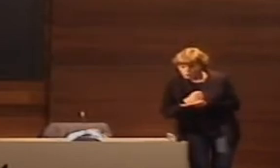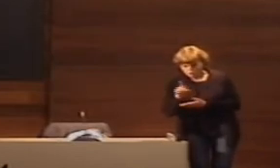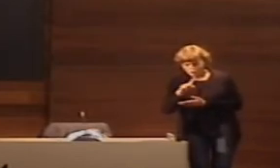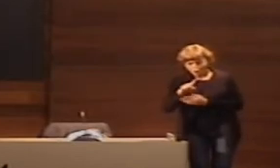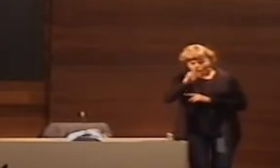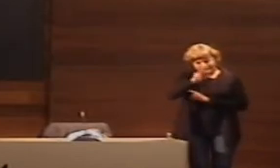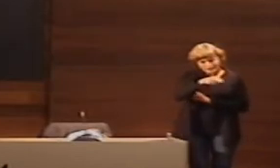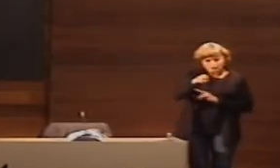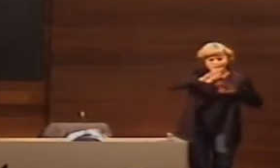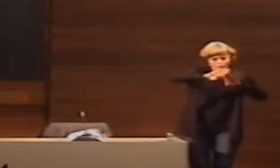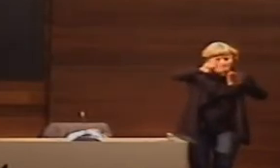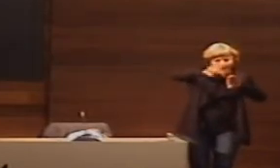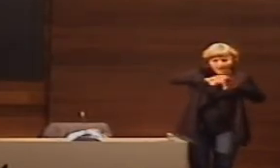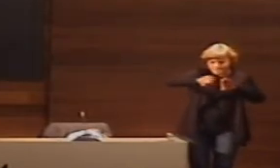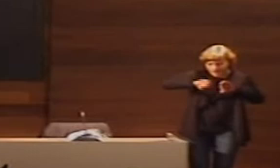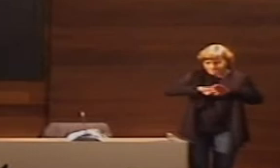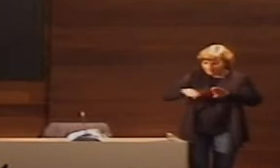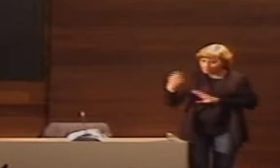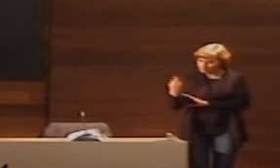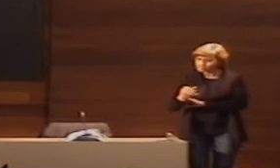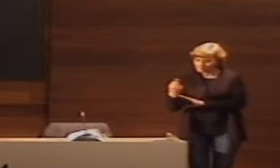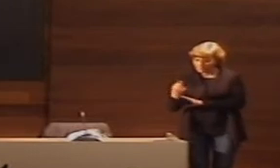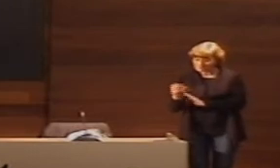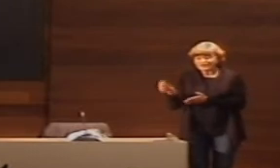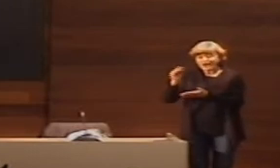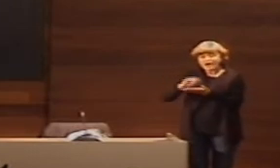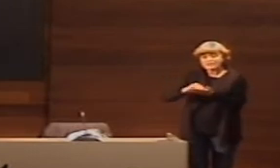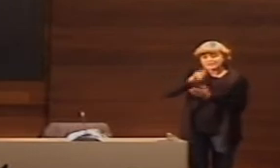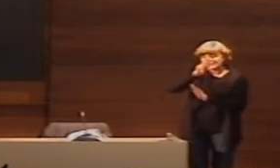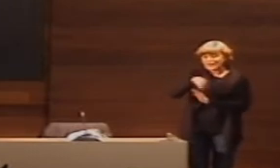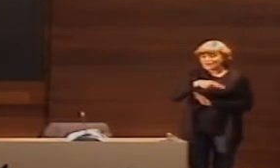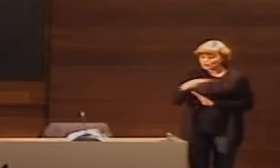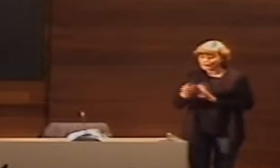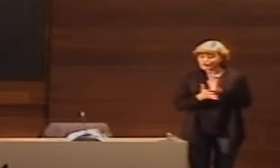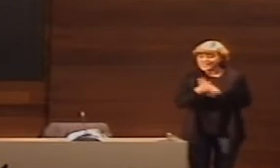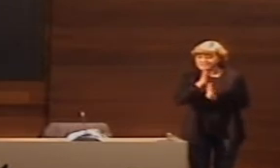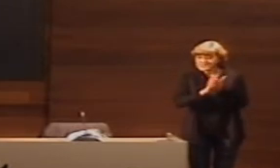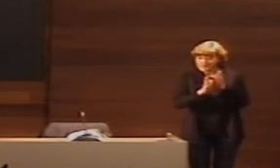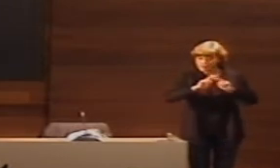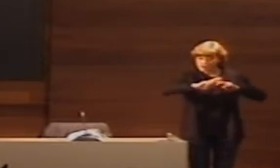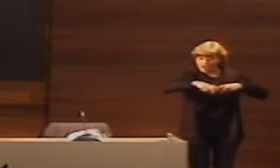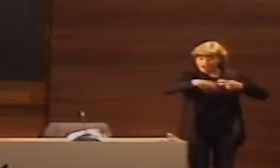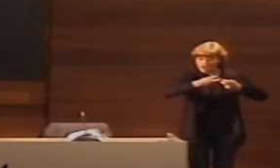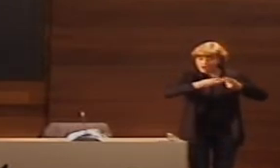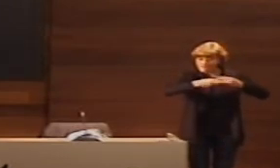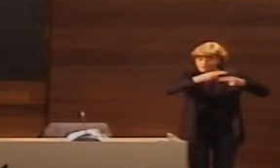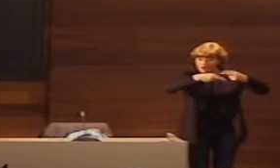cuando suframos las consecuencias de la incineradora que se está construyendo. Y la intervención encima me ha